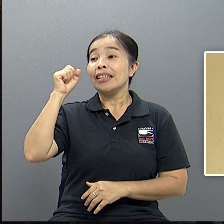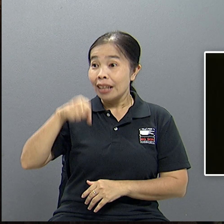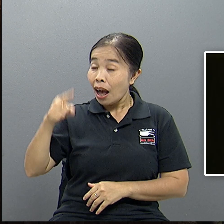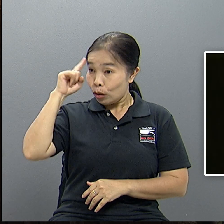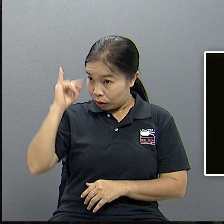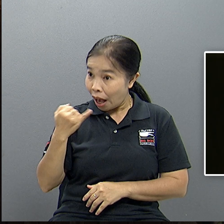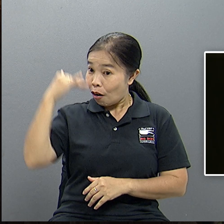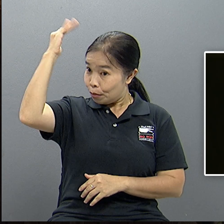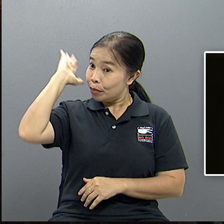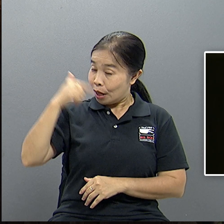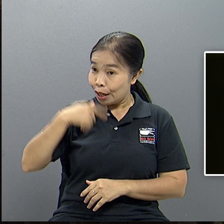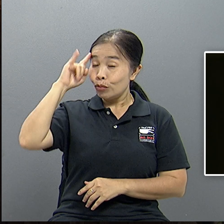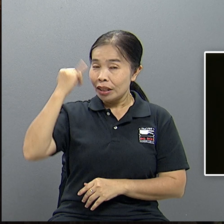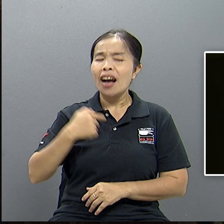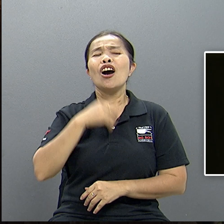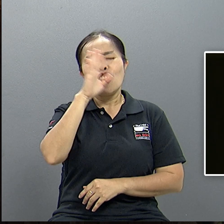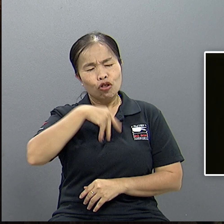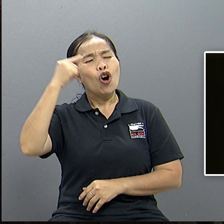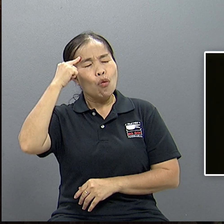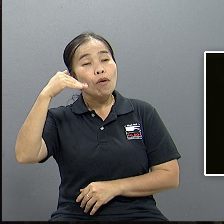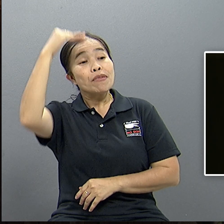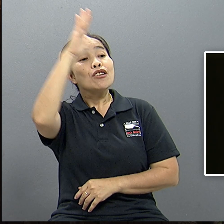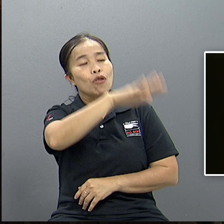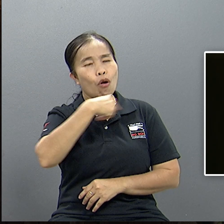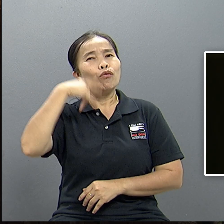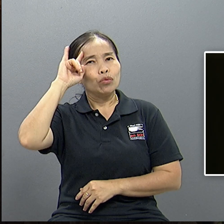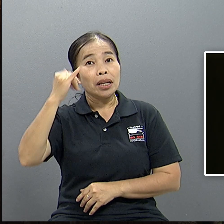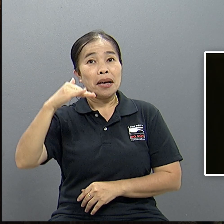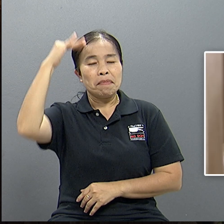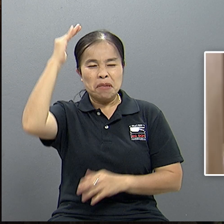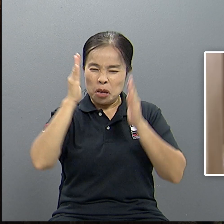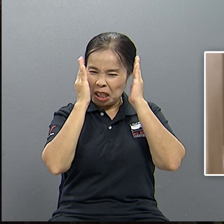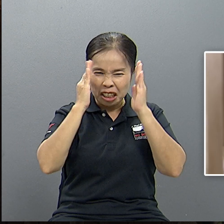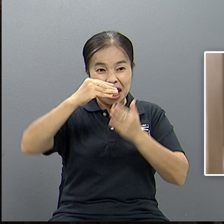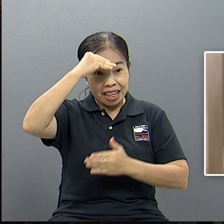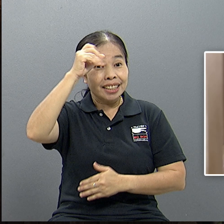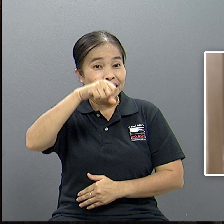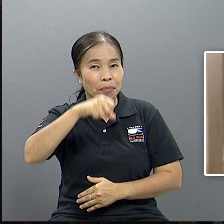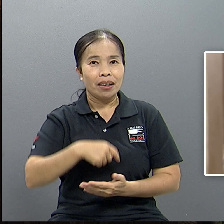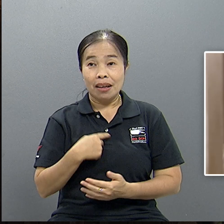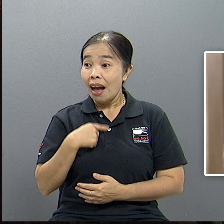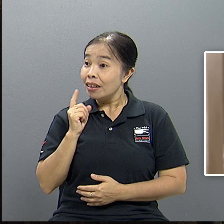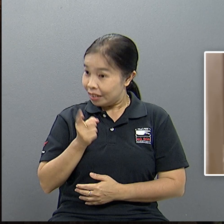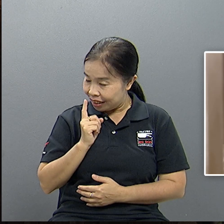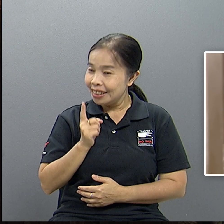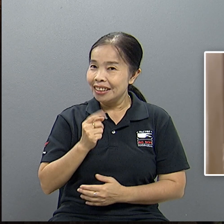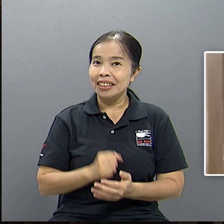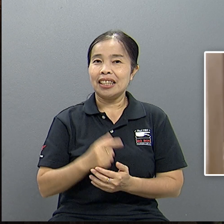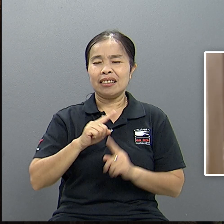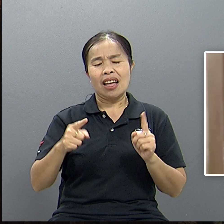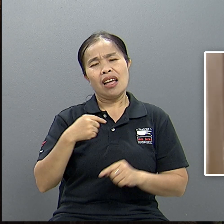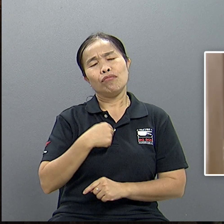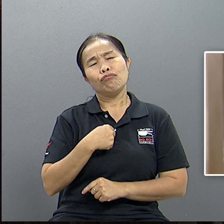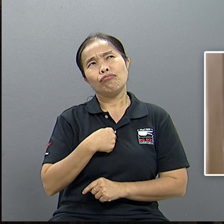วยรู้สิดูเป็นคนคงแก่เรียนทีเดียวจริงหรือสำหรับฉัน